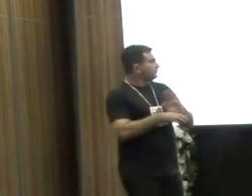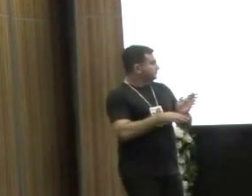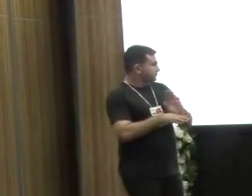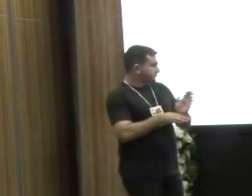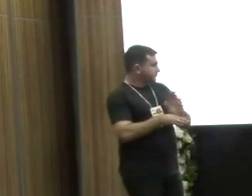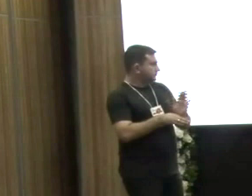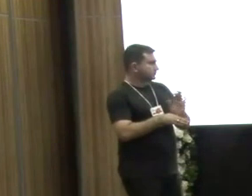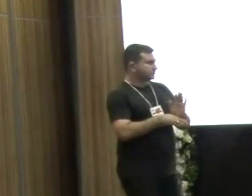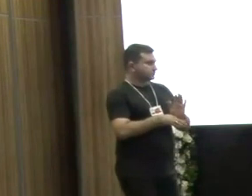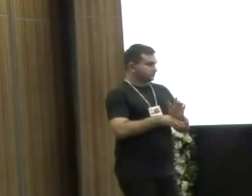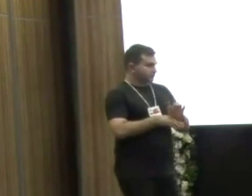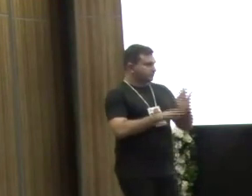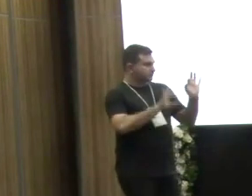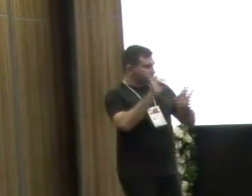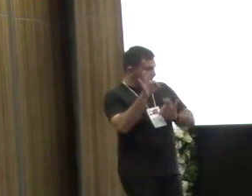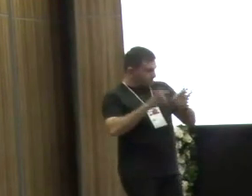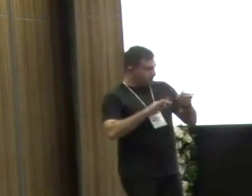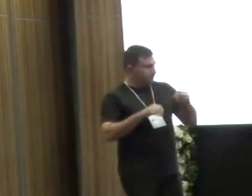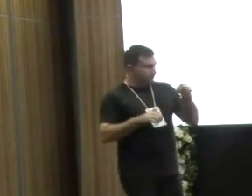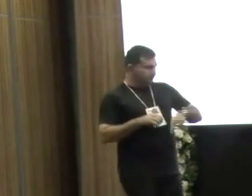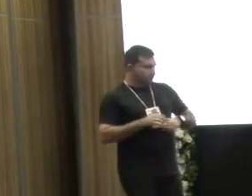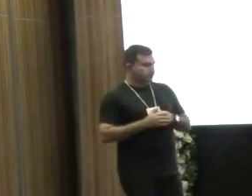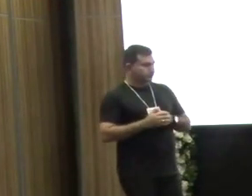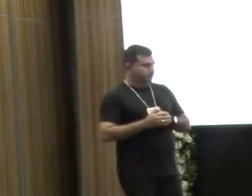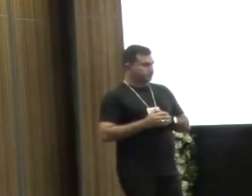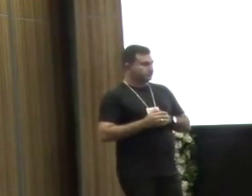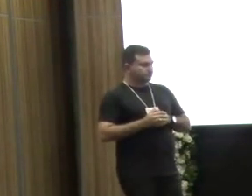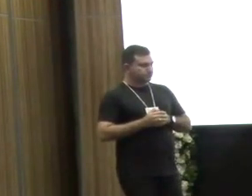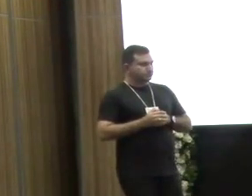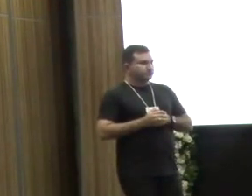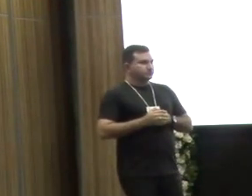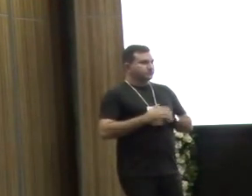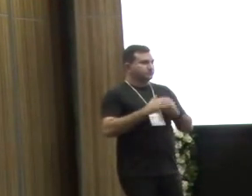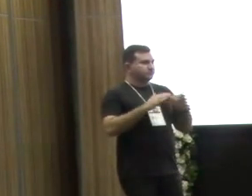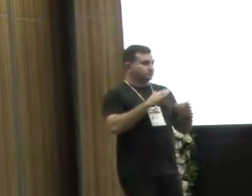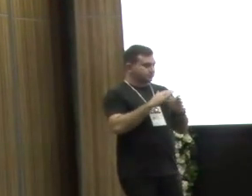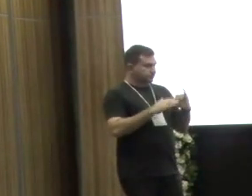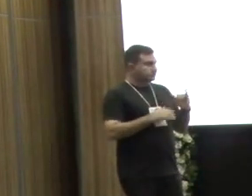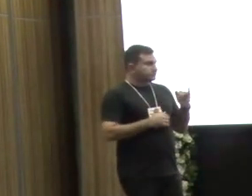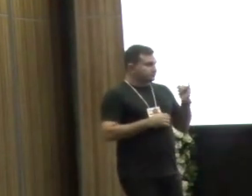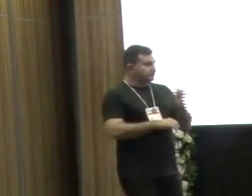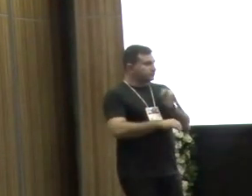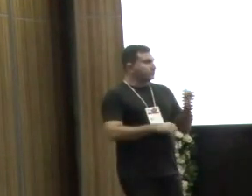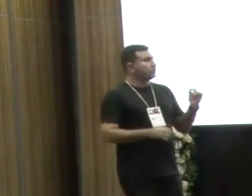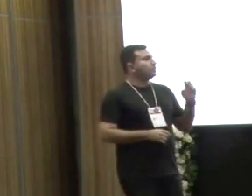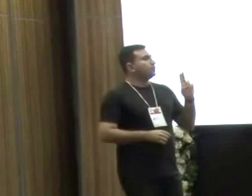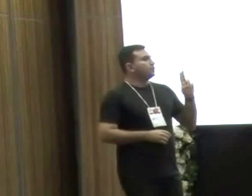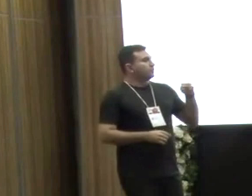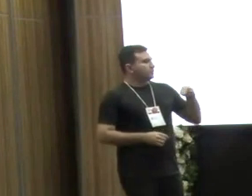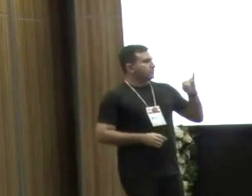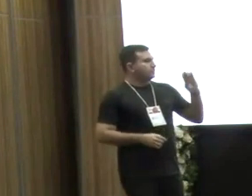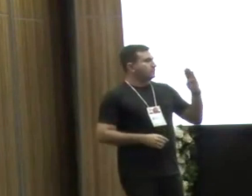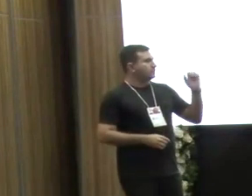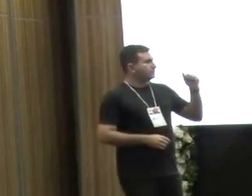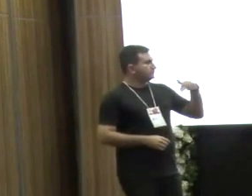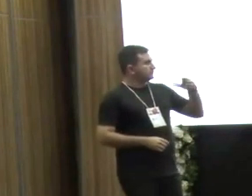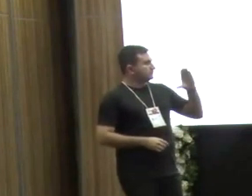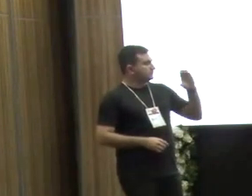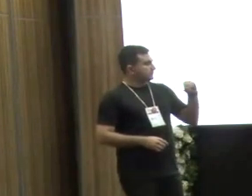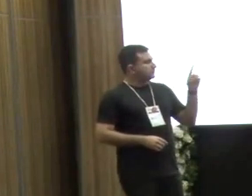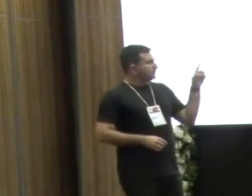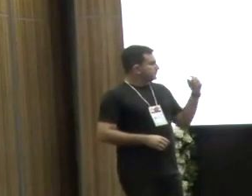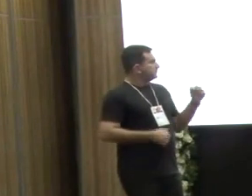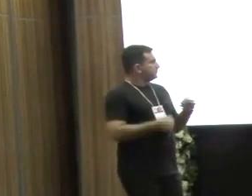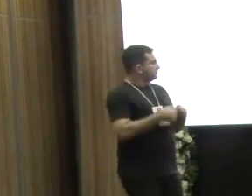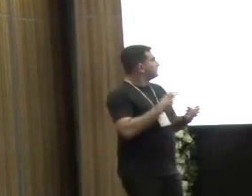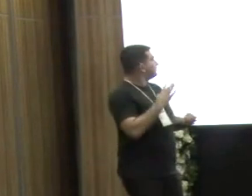que é feito, sim, pelo Instituto Unibanco, mas muito bem feito, então vamos usar dos recursos, que é o Nunca